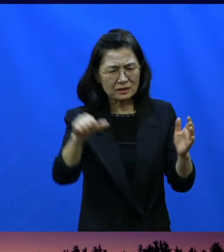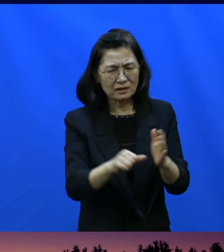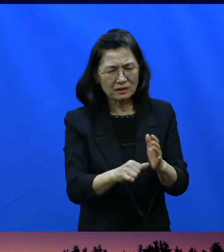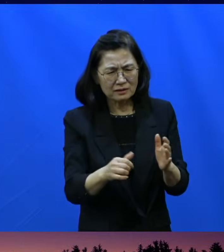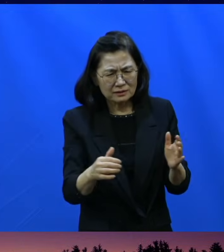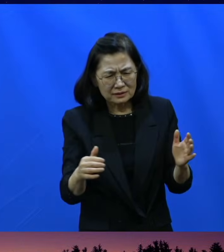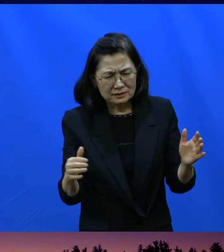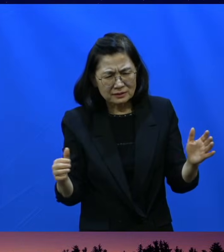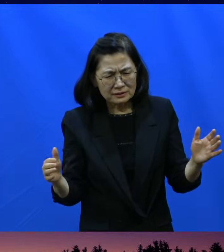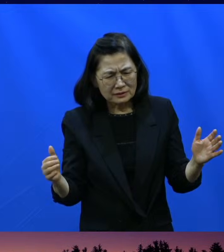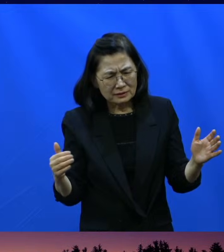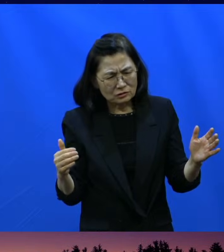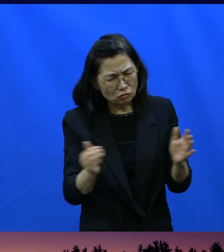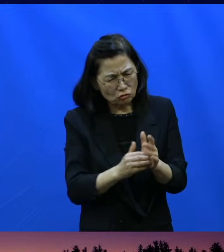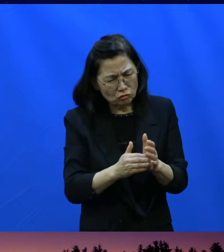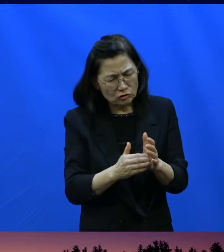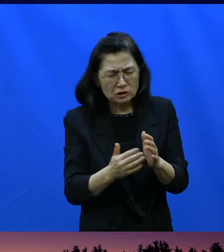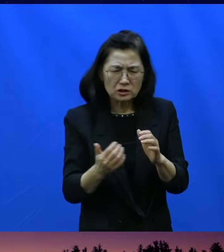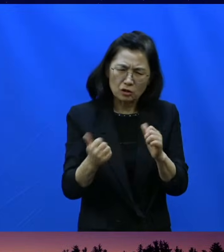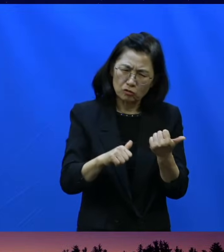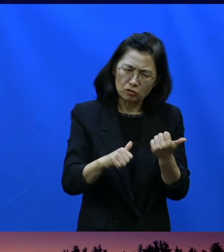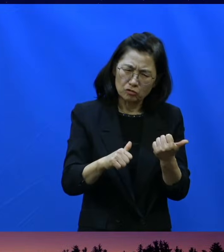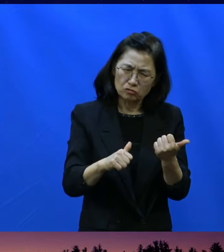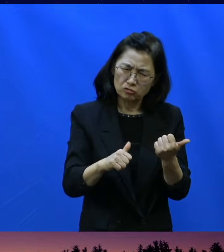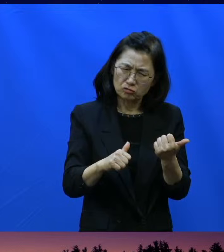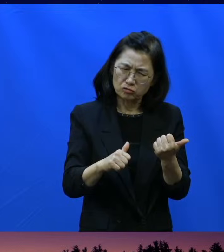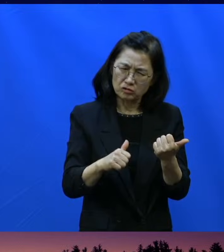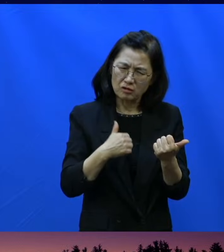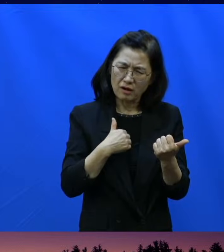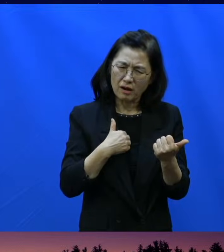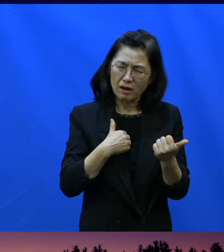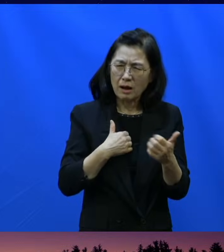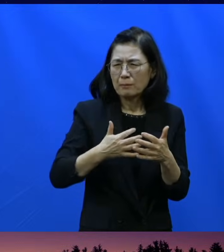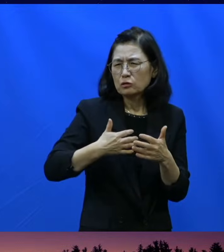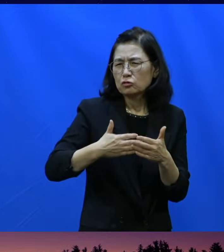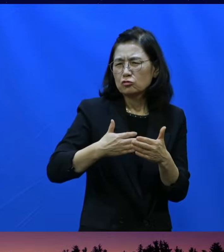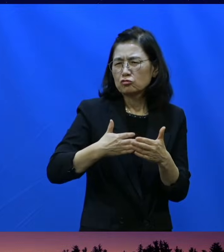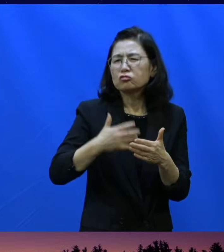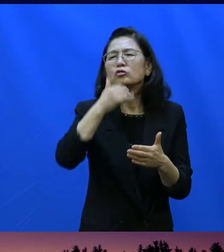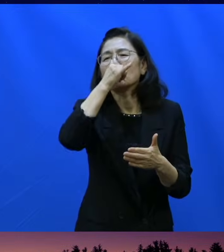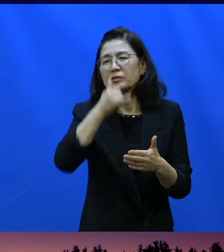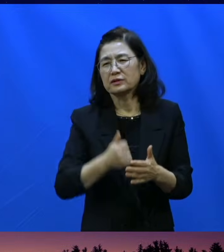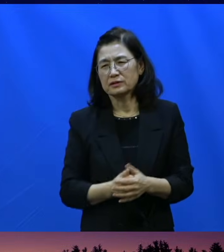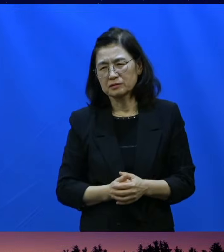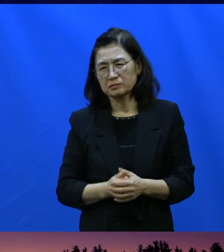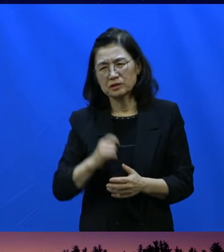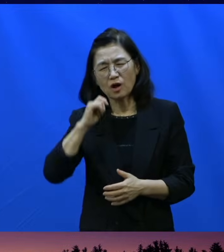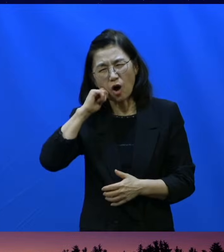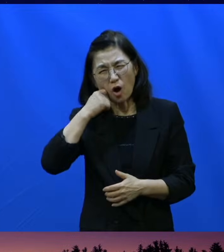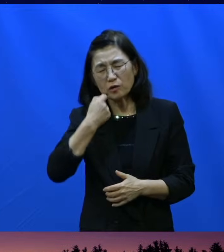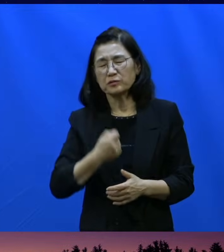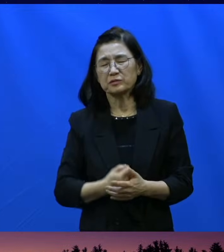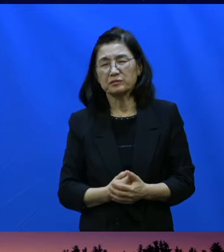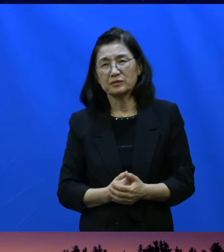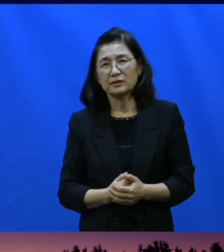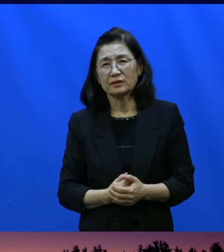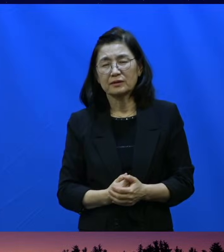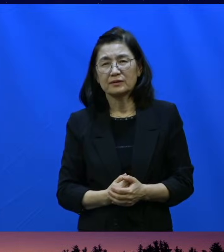와요. 죽는 거 아니에요. 떨어지면 안 받아주면 죽잖아요. 힘을 뺀다는 게 어려운 거예요, 여러분.